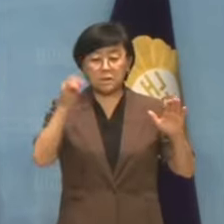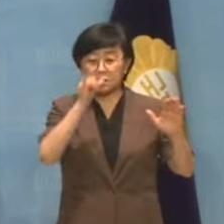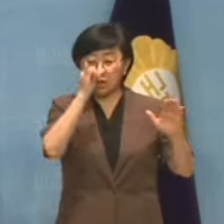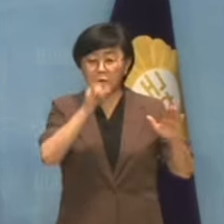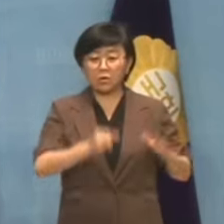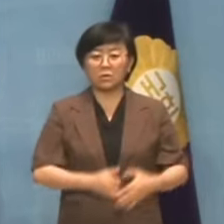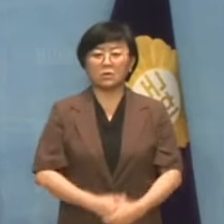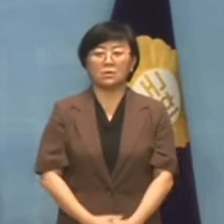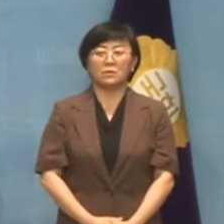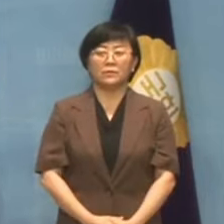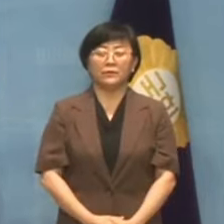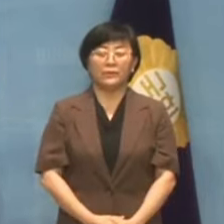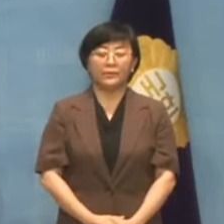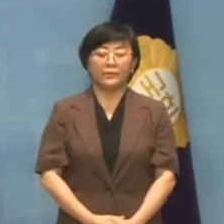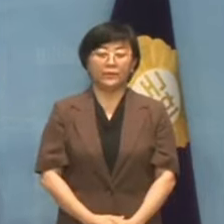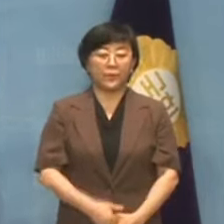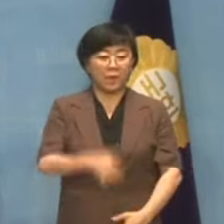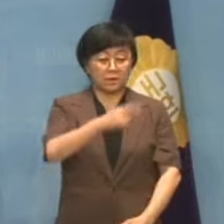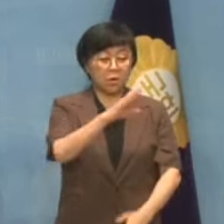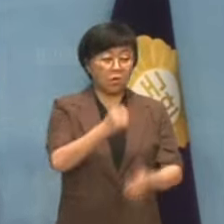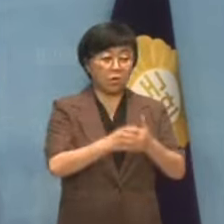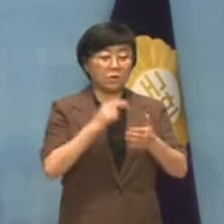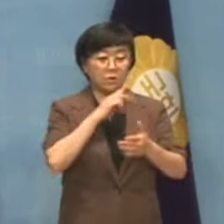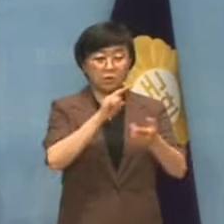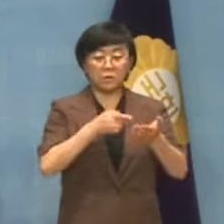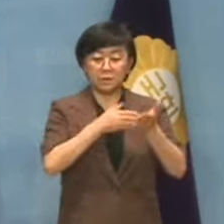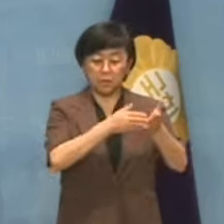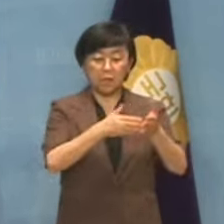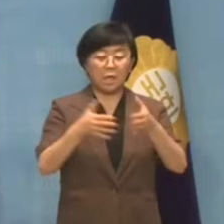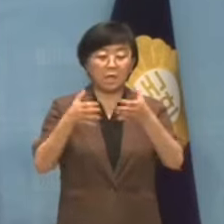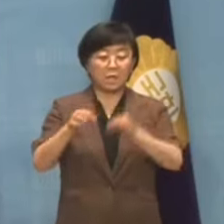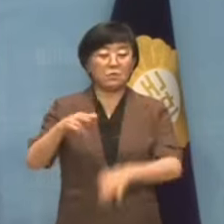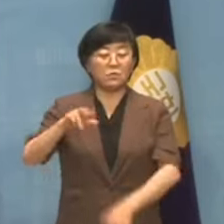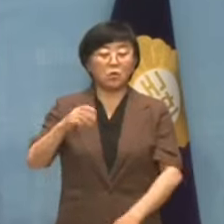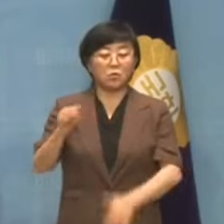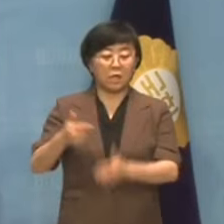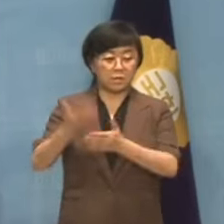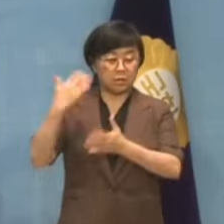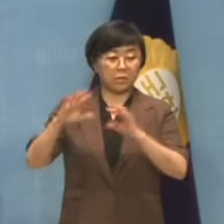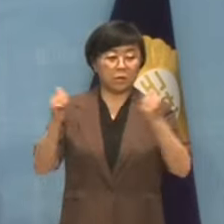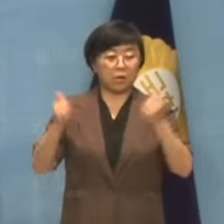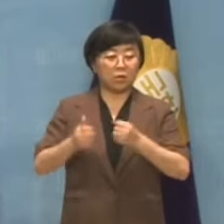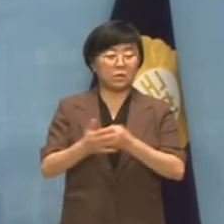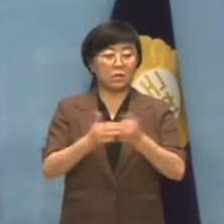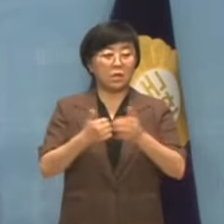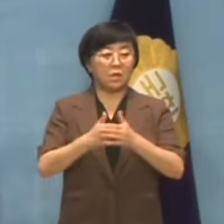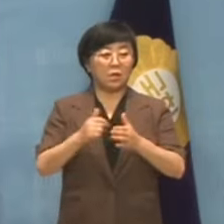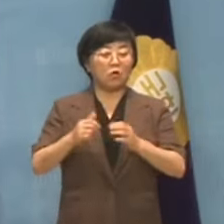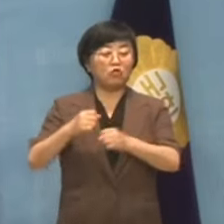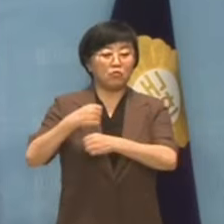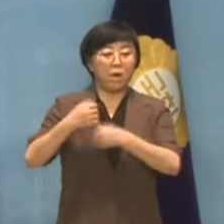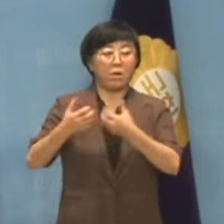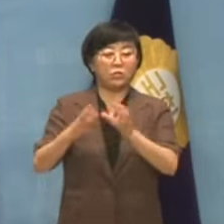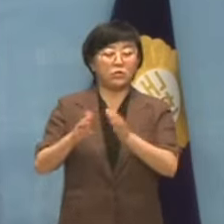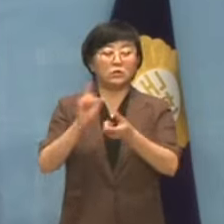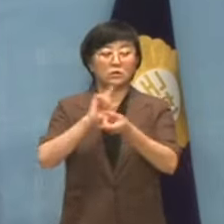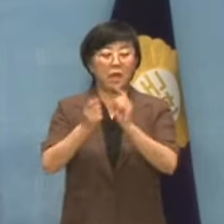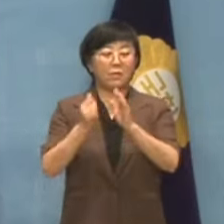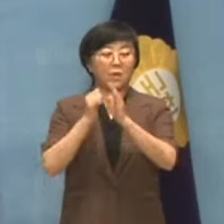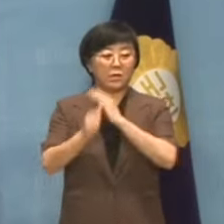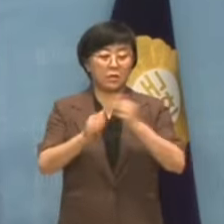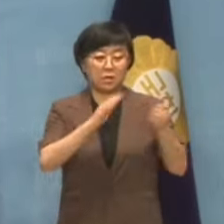있기나 합니까? 천공 의혹을 제기한 김종대 전 의원과 부승찬 전 국방부 대변인에